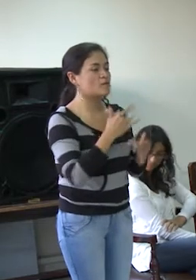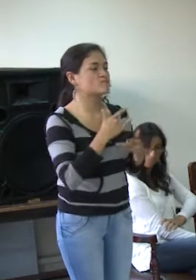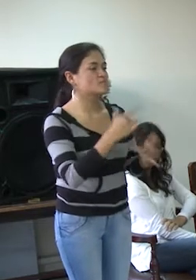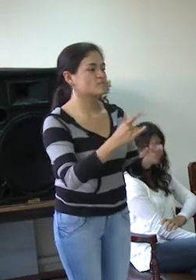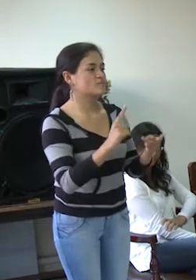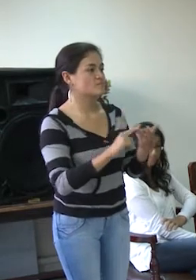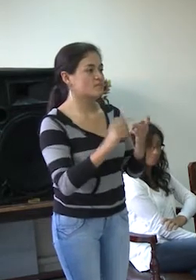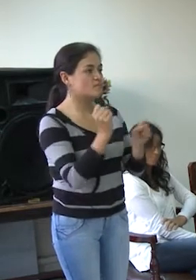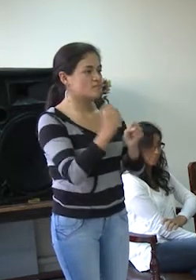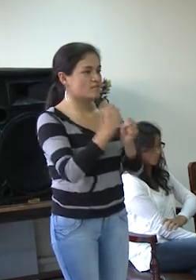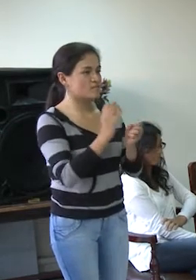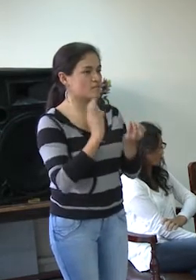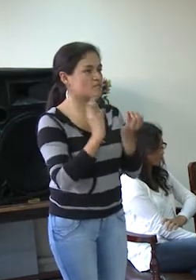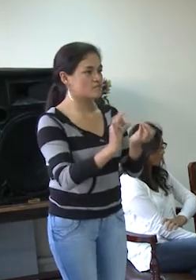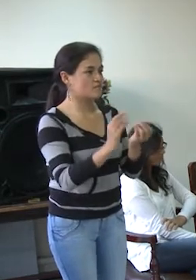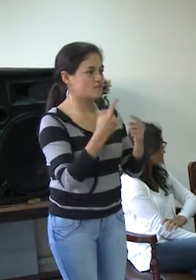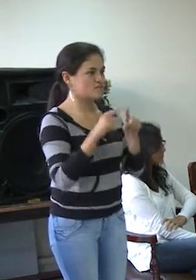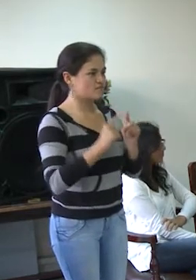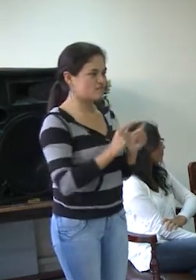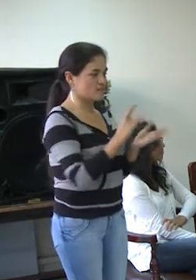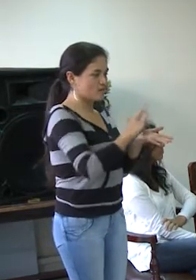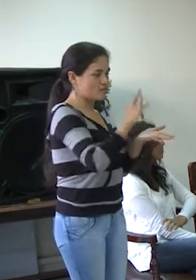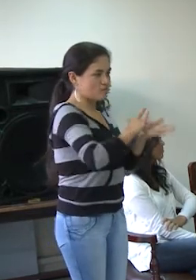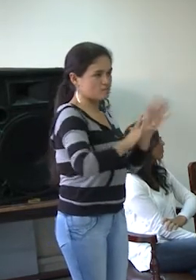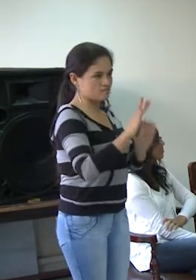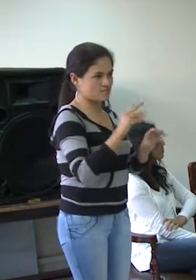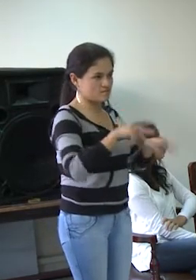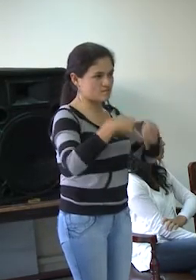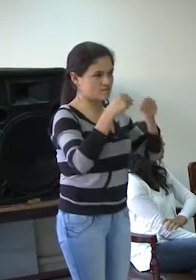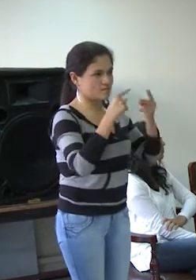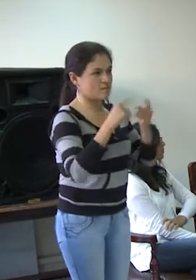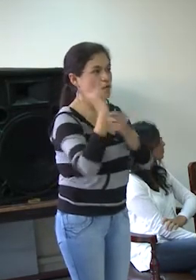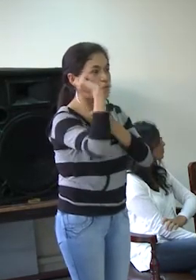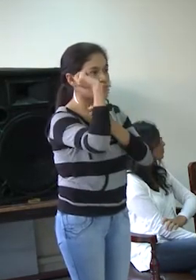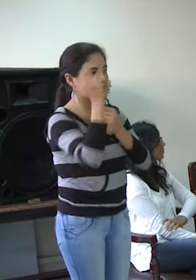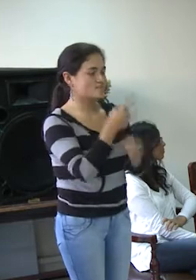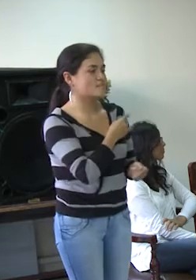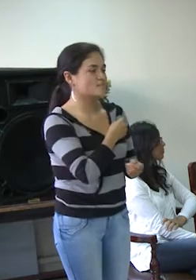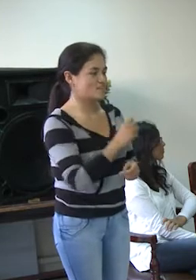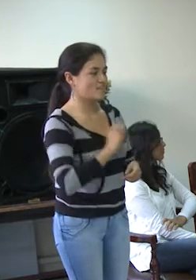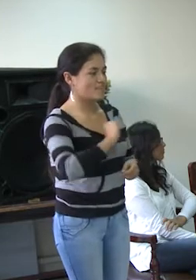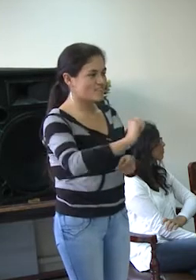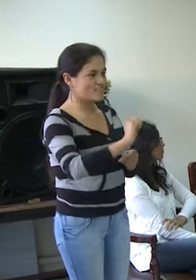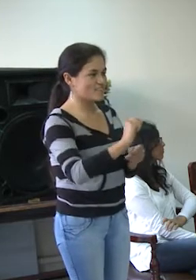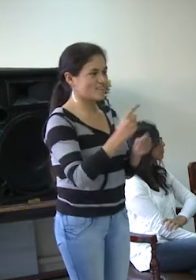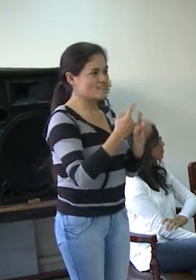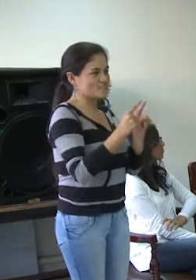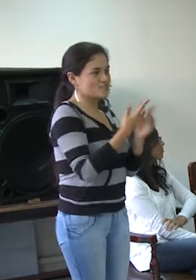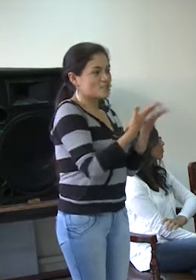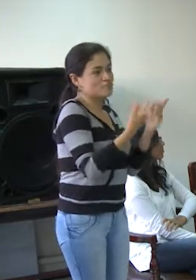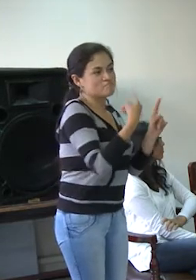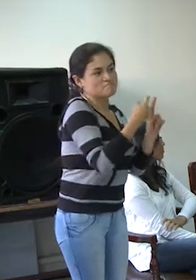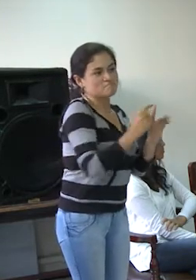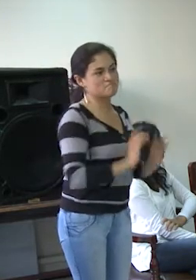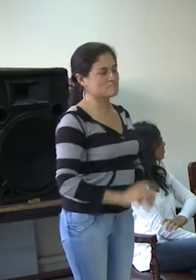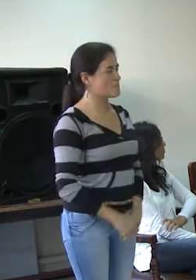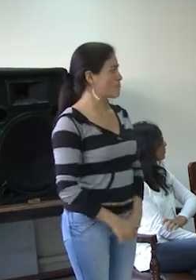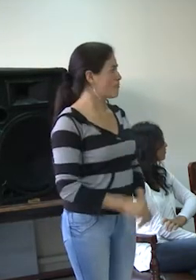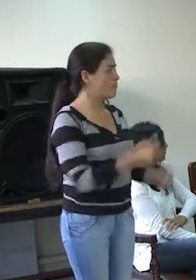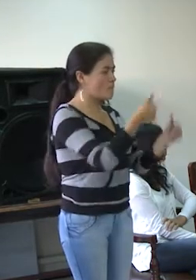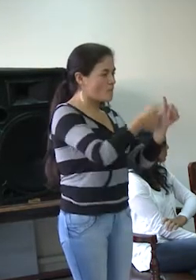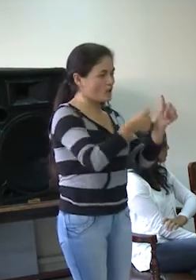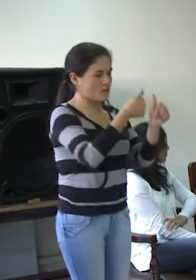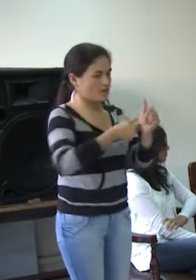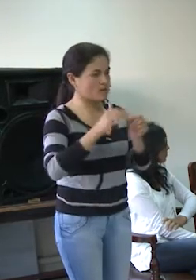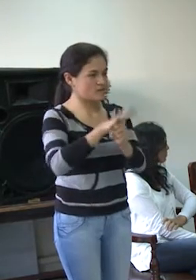ocasionalidad con trabajo digno, asistencia social con bienestar universitario y derechos con privilegios. Por cada una